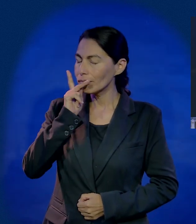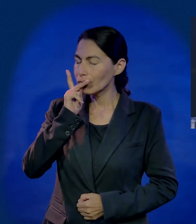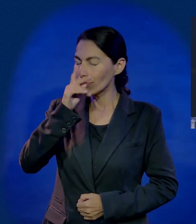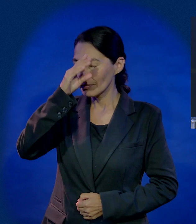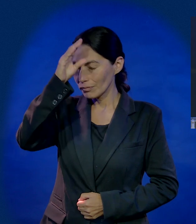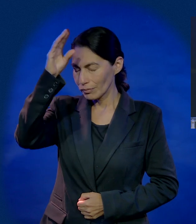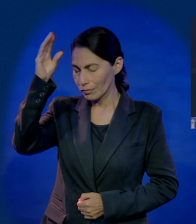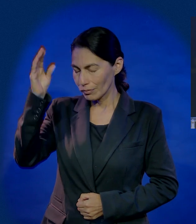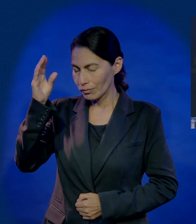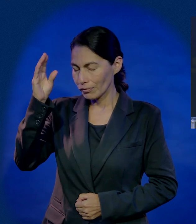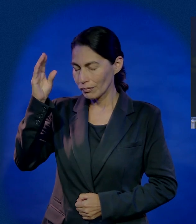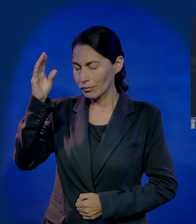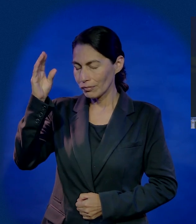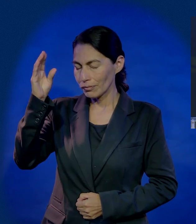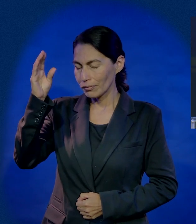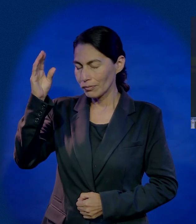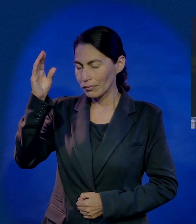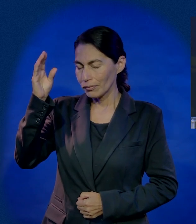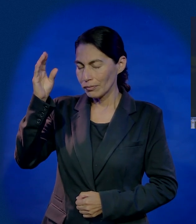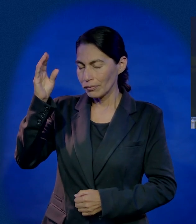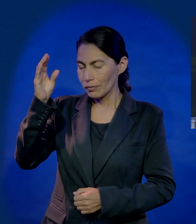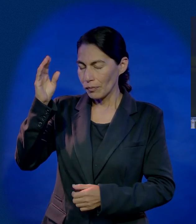Señor y Padre Celestial,